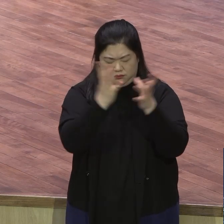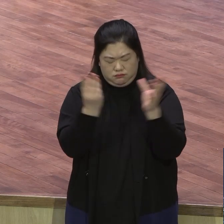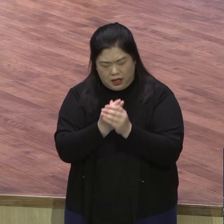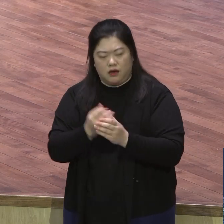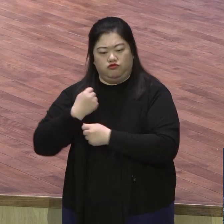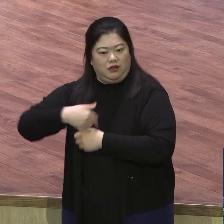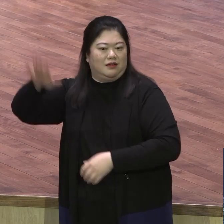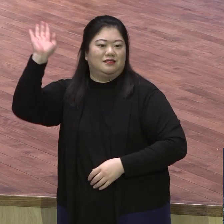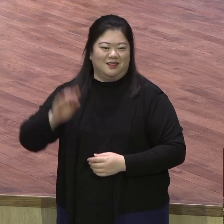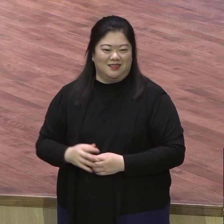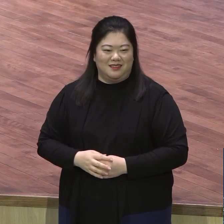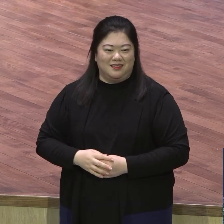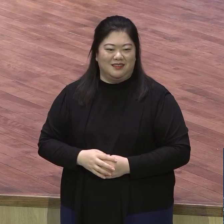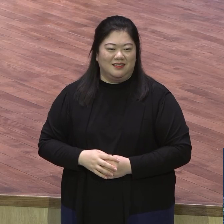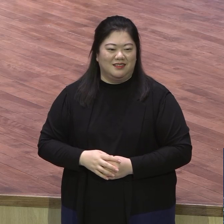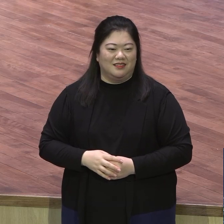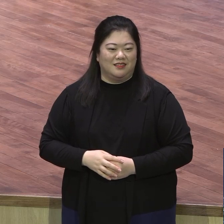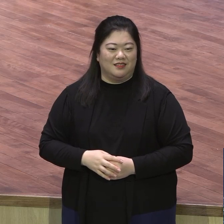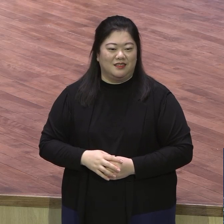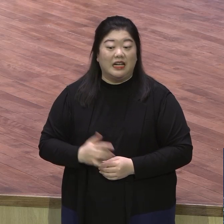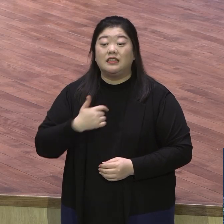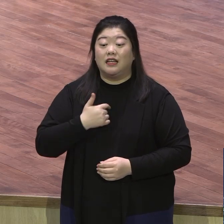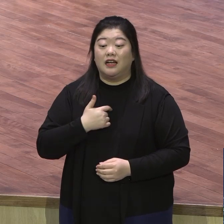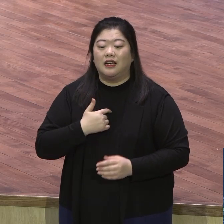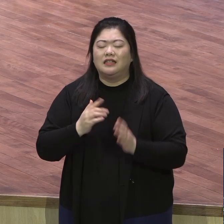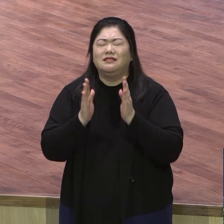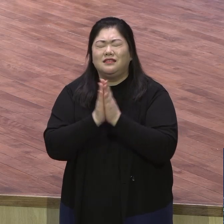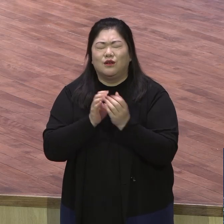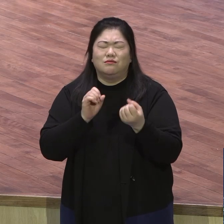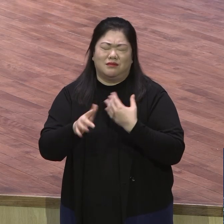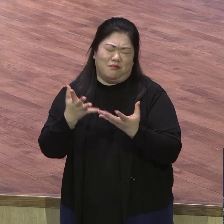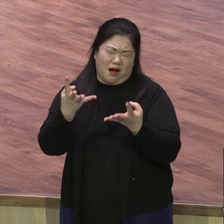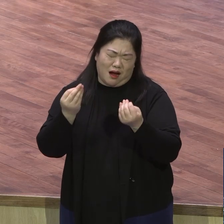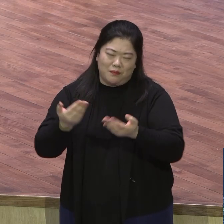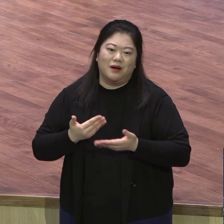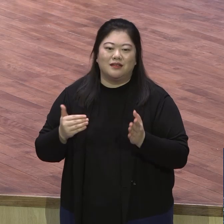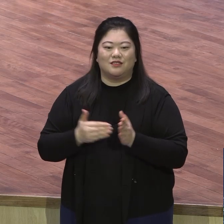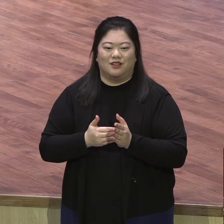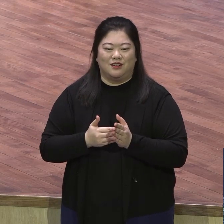기도는요. 반드시 응답됩니다. 그거 아셔야 돼요.